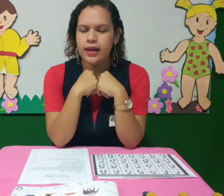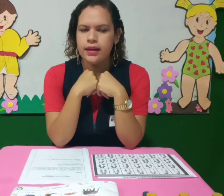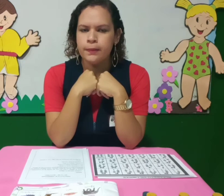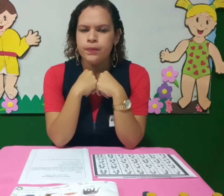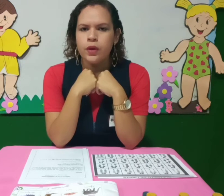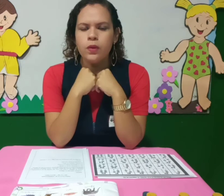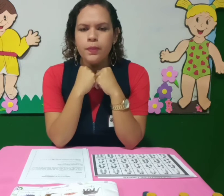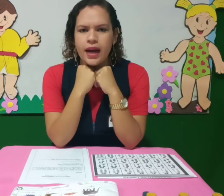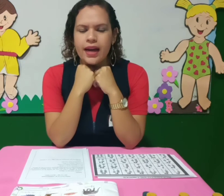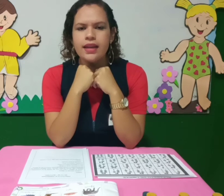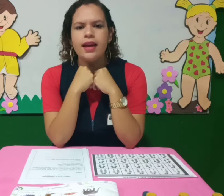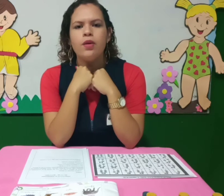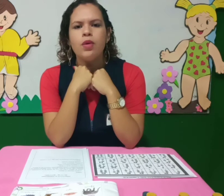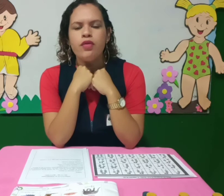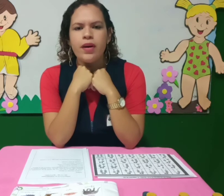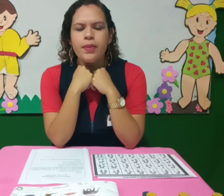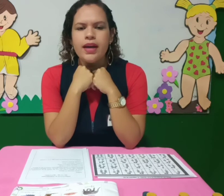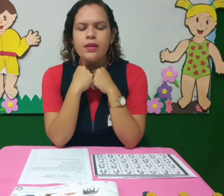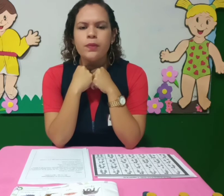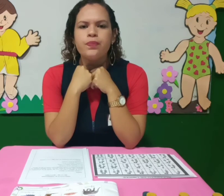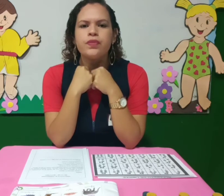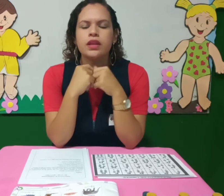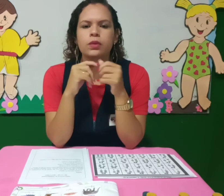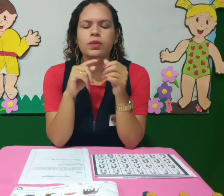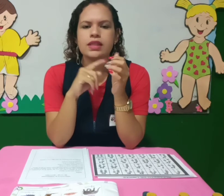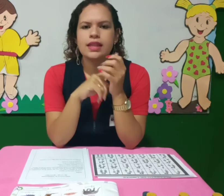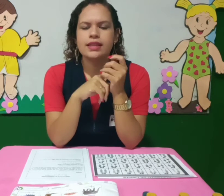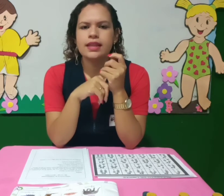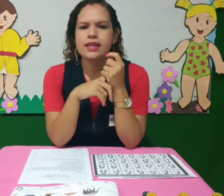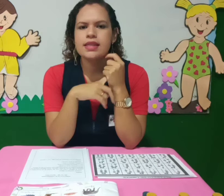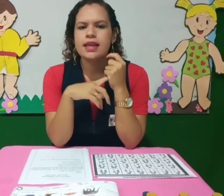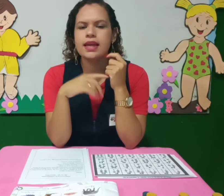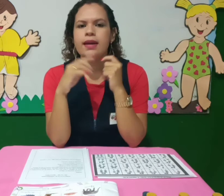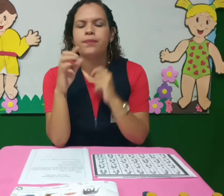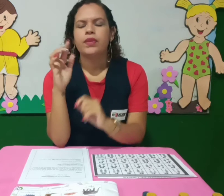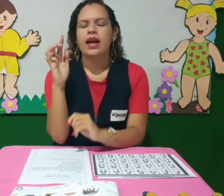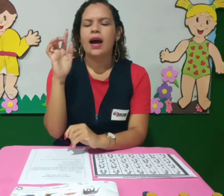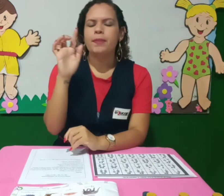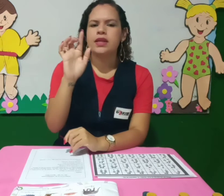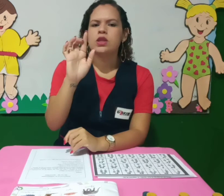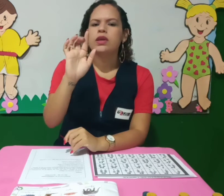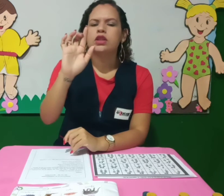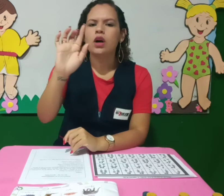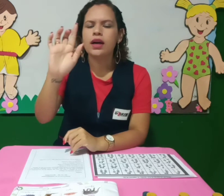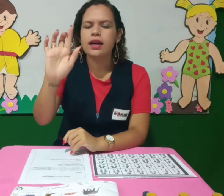Braille. O Braille é o alfabeto. Umas letrinhas que a pessoa